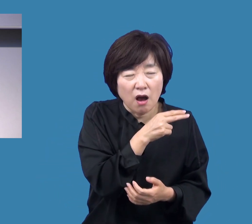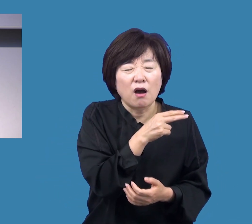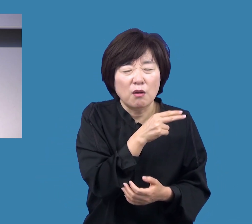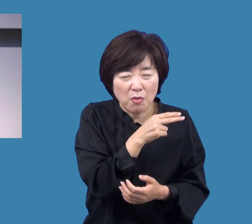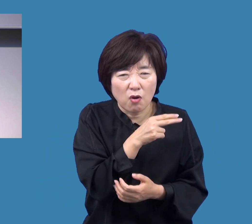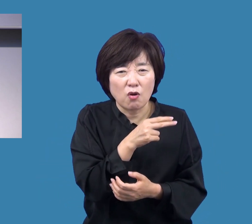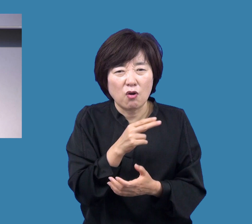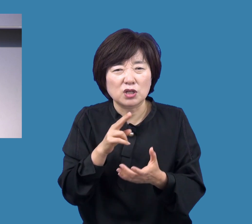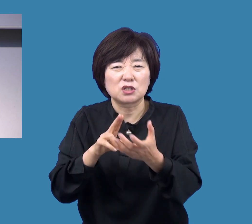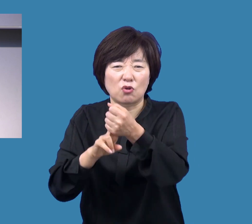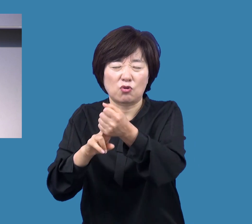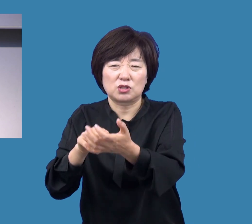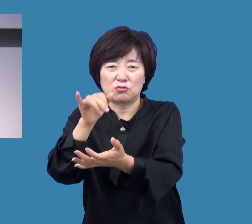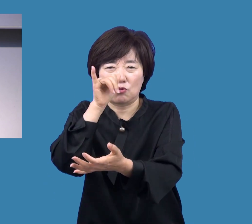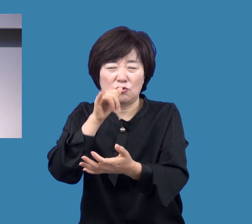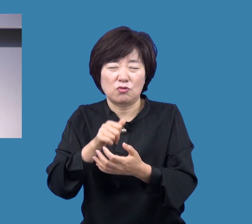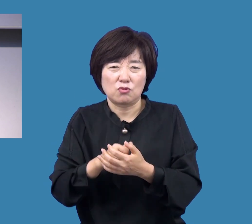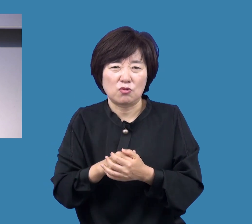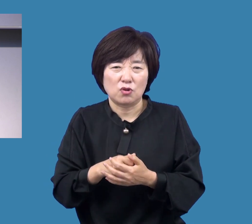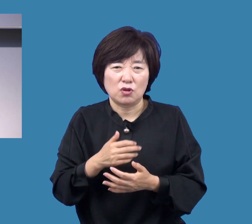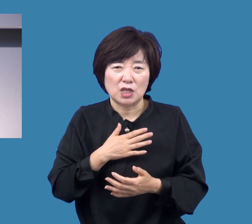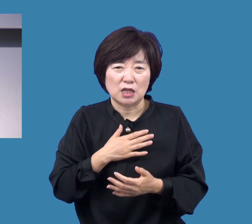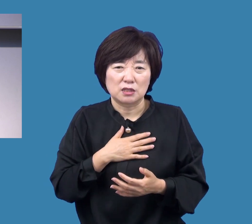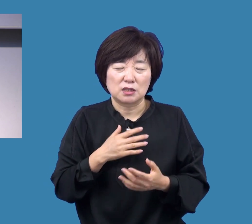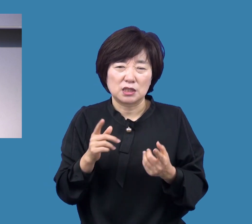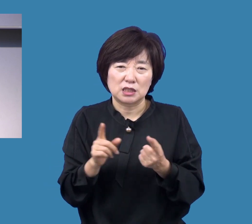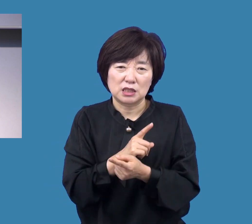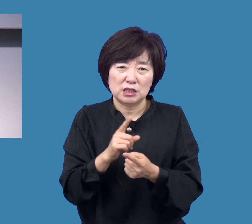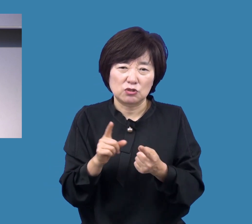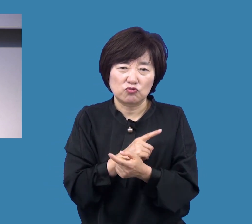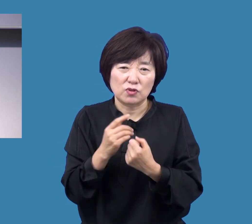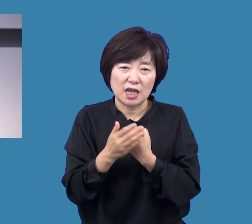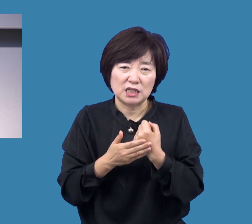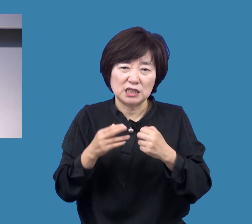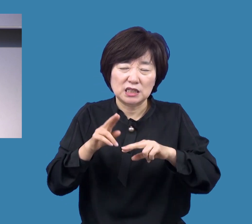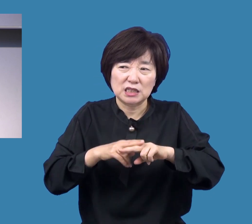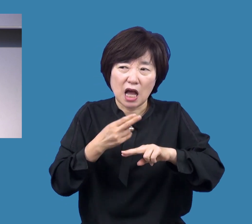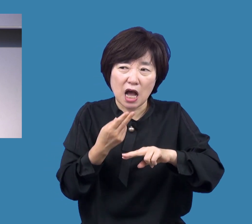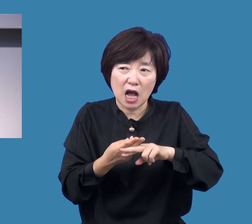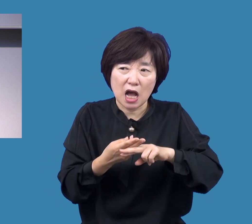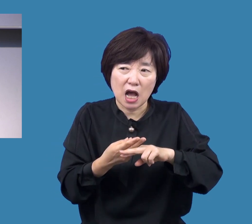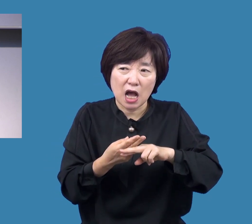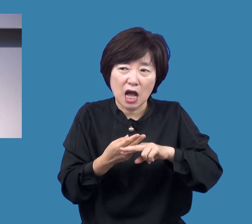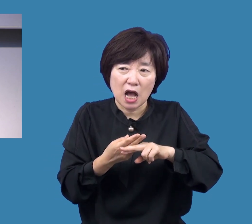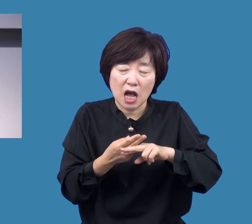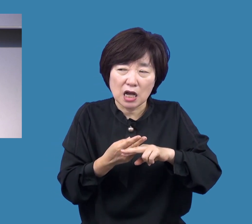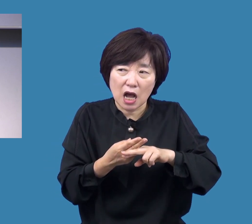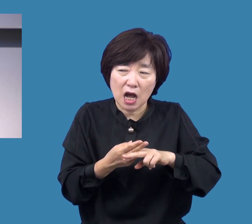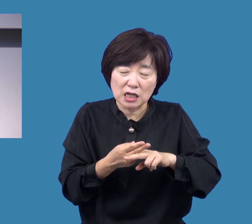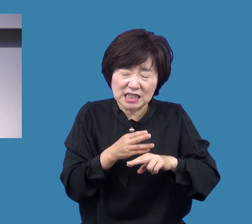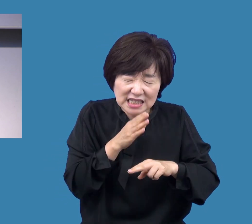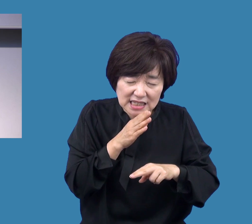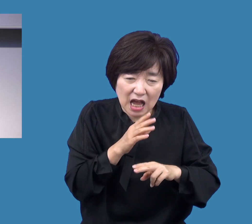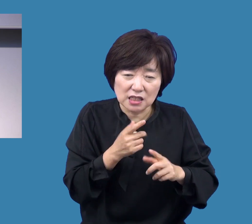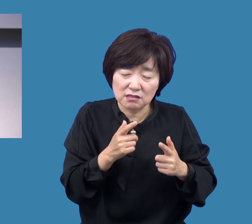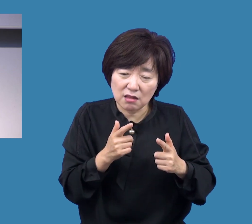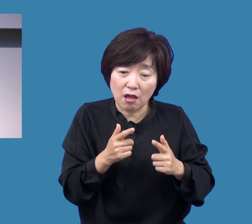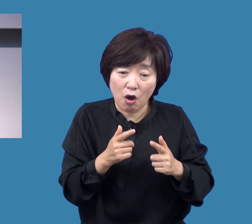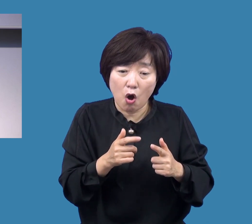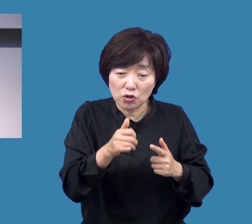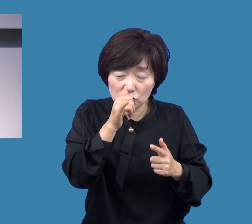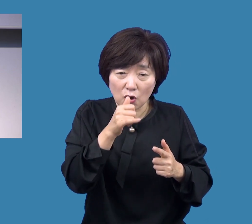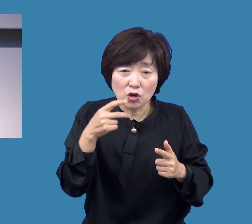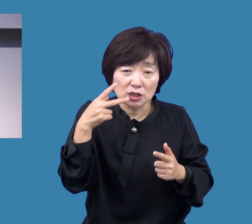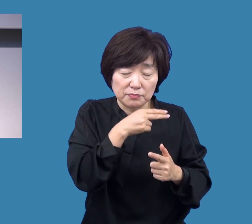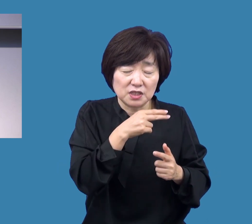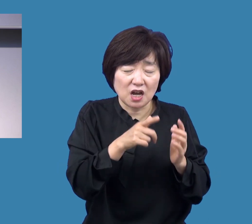역사가 일어나더라고요. 근데 저는 뭐 치유의 은사가 메인 은사는 아닙니다. 아닌데 그래도 은사가 나타나더라고. 금식에